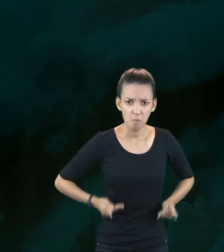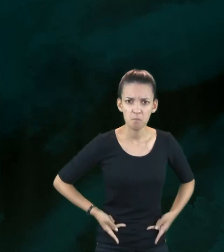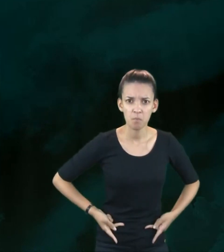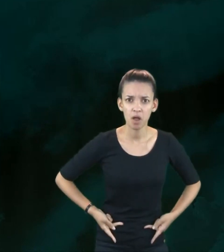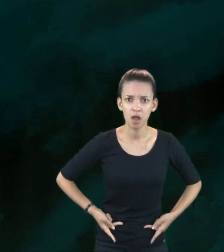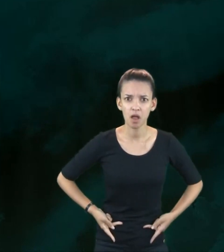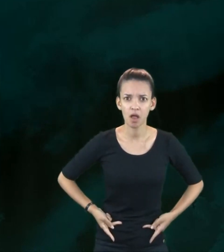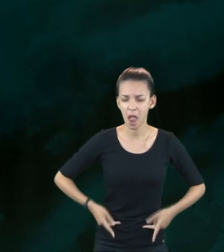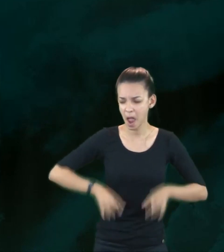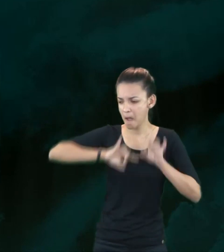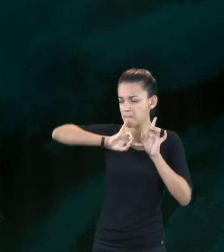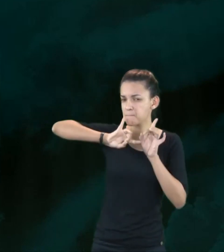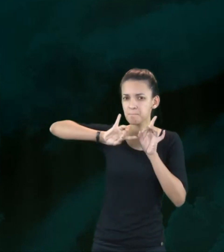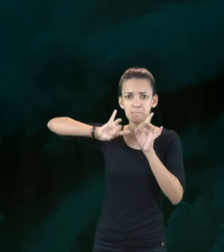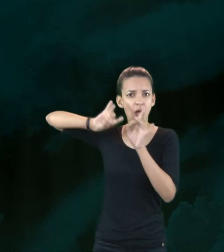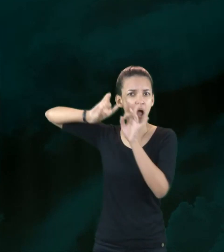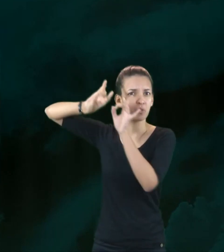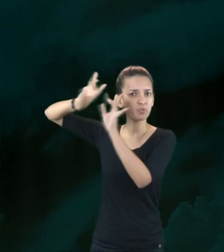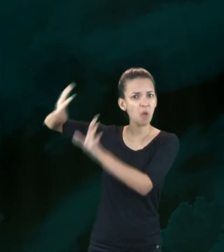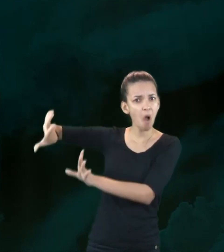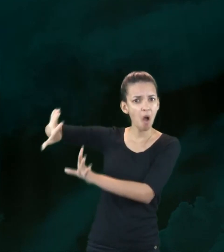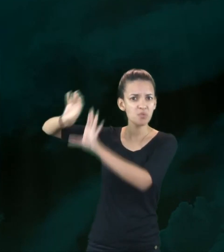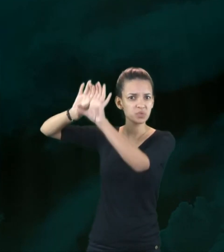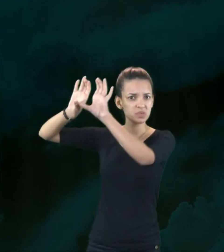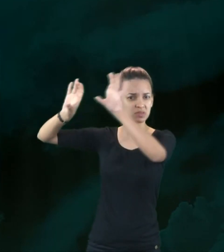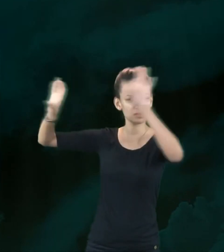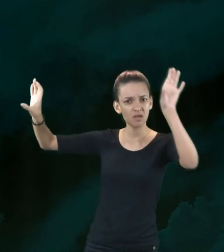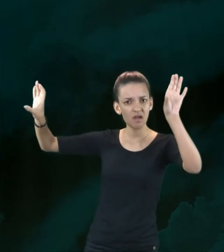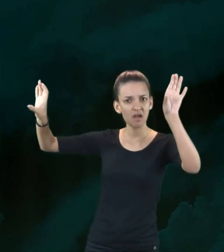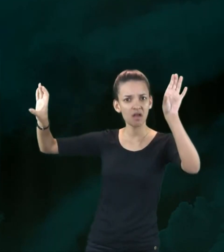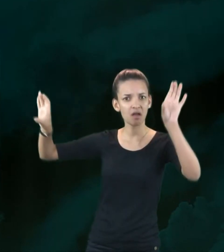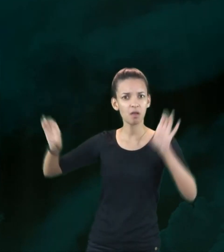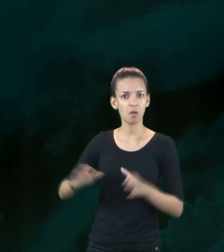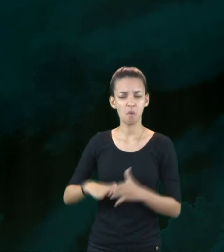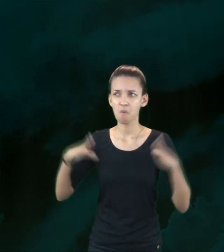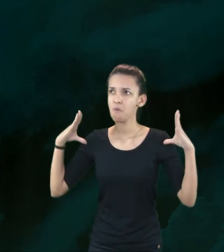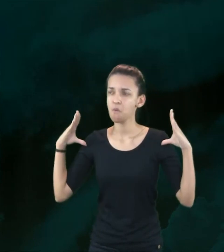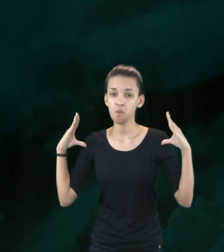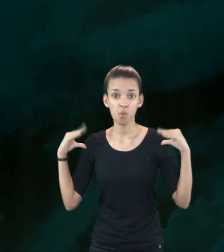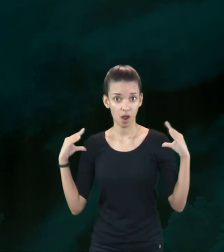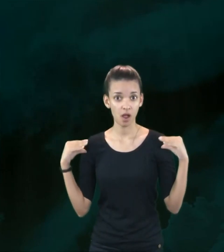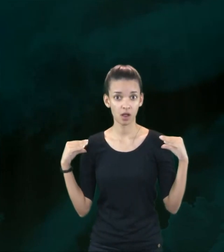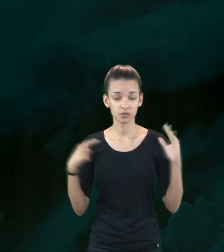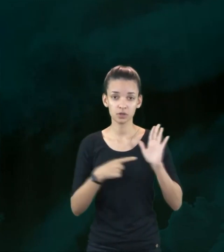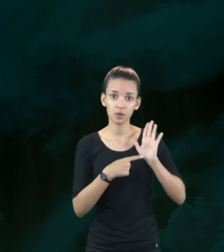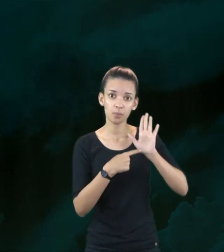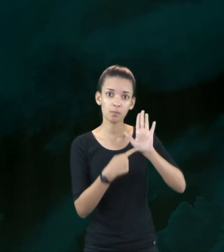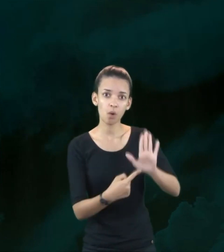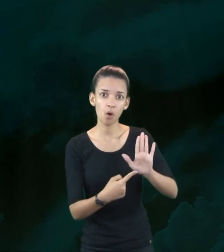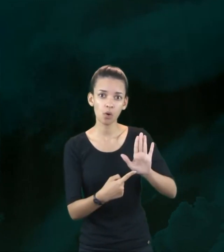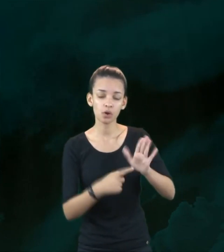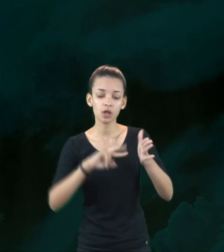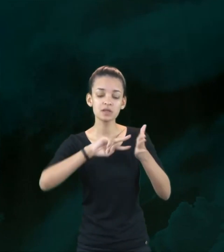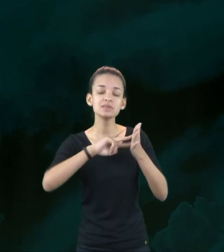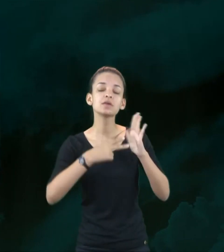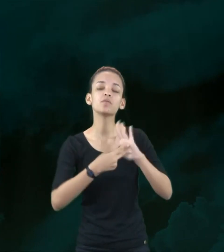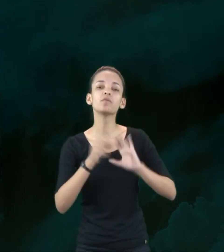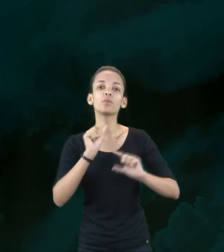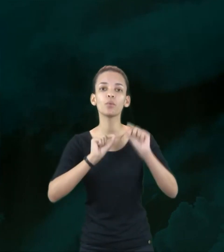próprio domicílio. Aqui fala, os que não guardaram o seu estado original. Esse estado